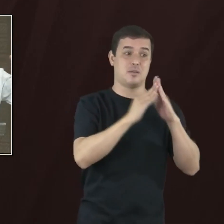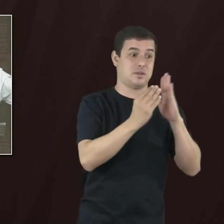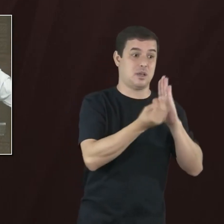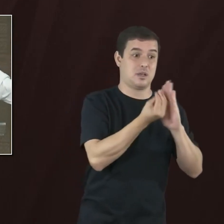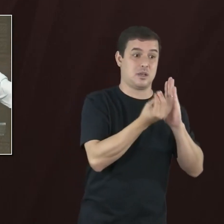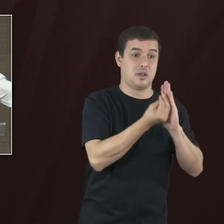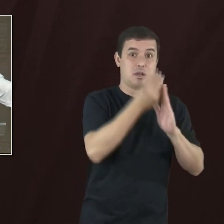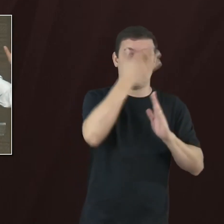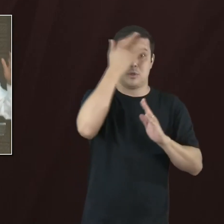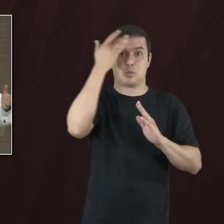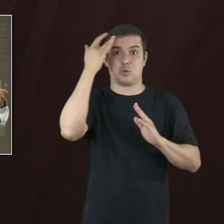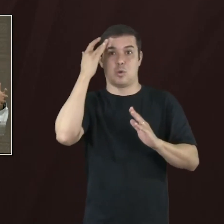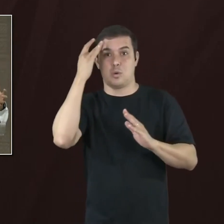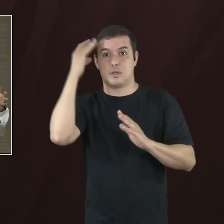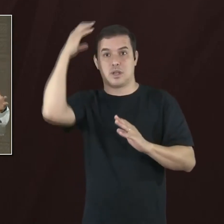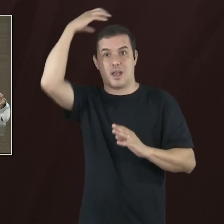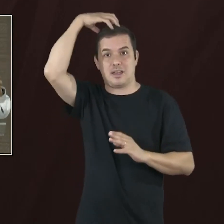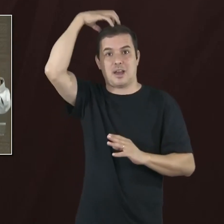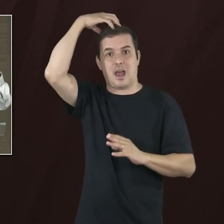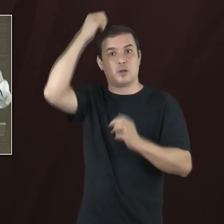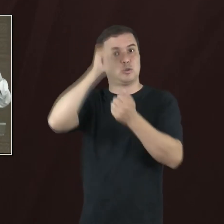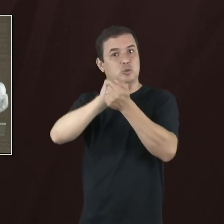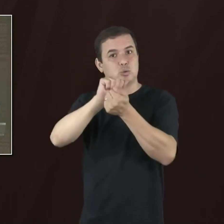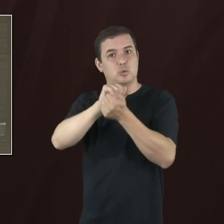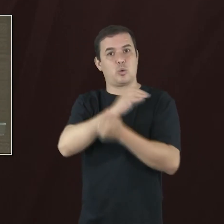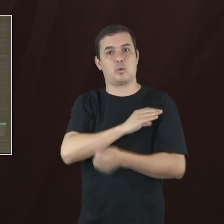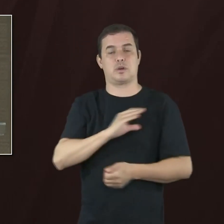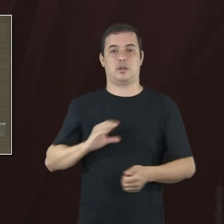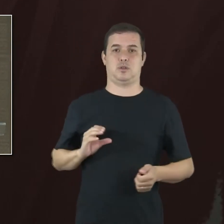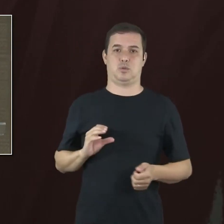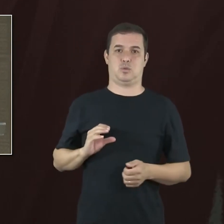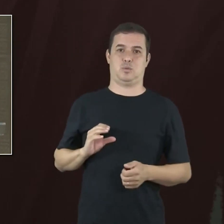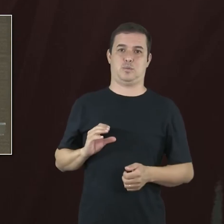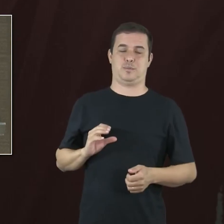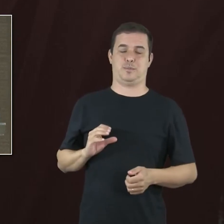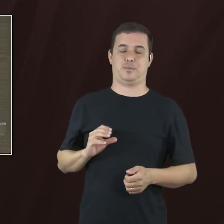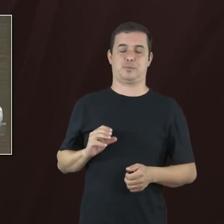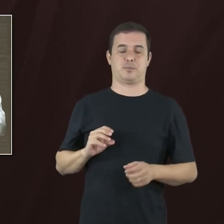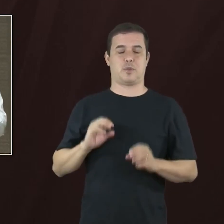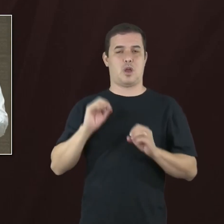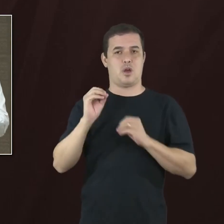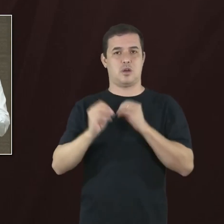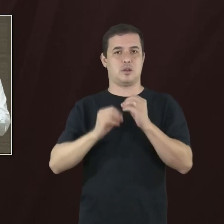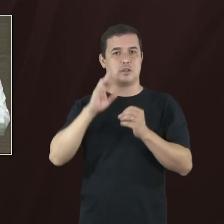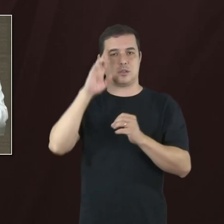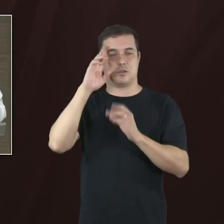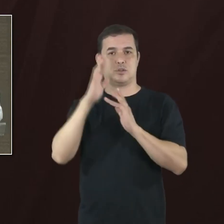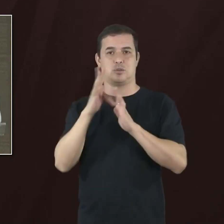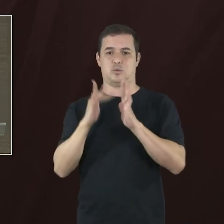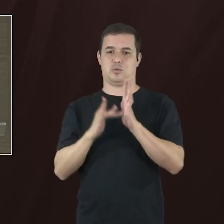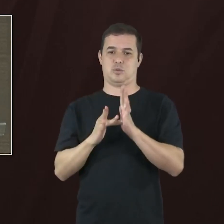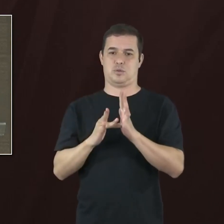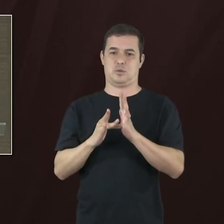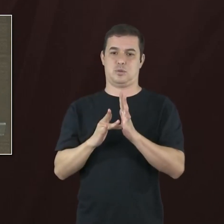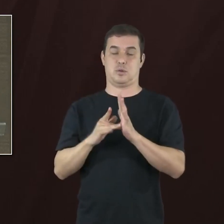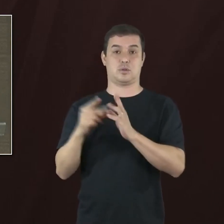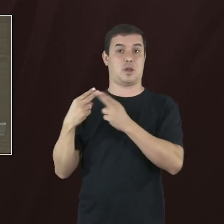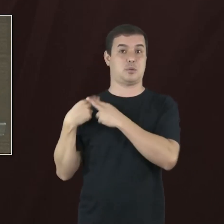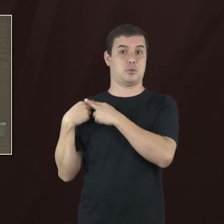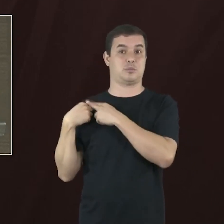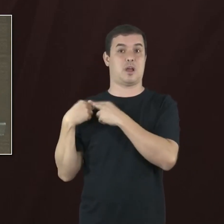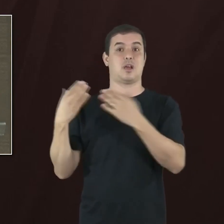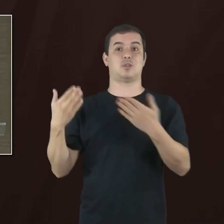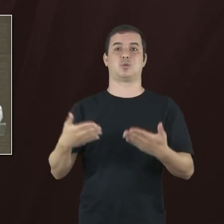muitas pessoas para reinar no reino. Ó Senhor Jesus, essa é a nossa